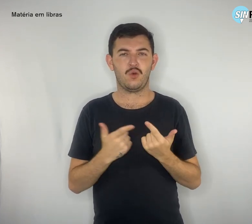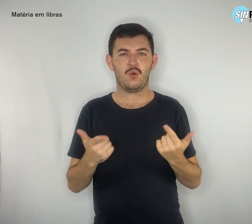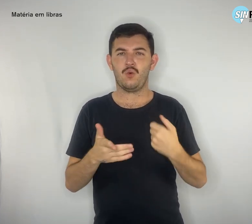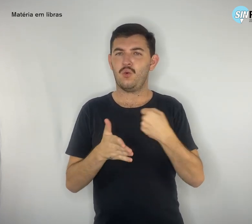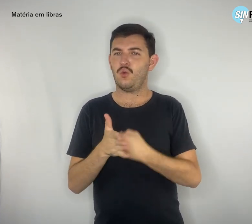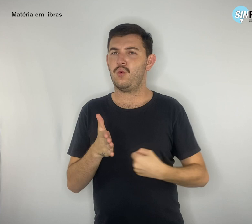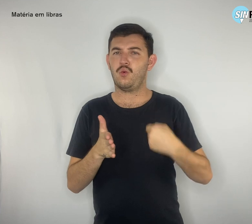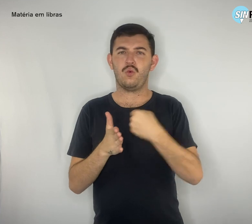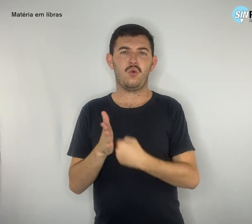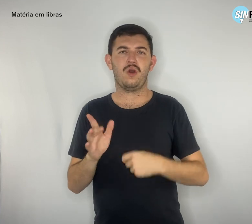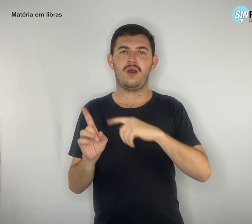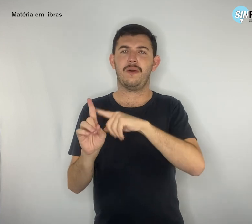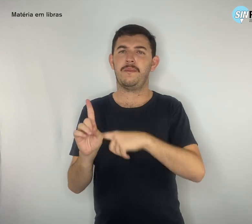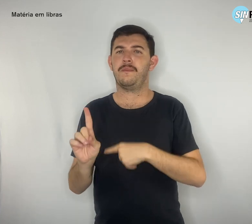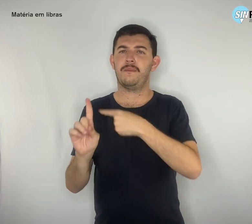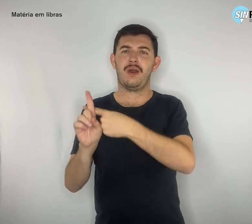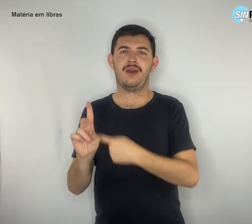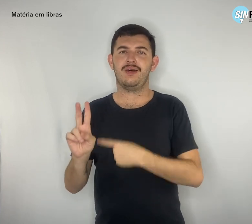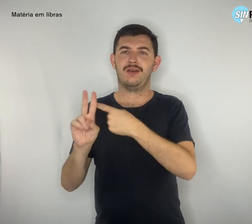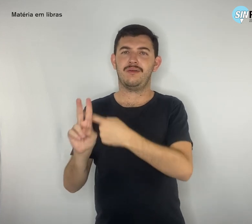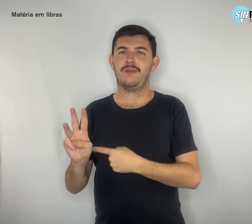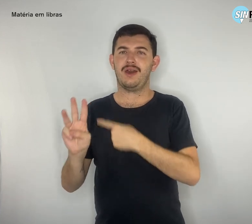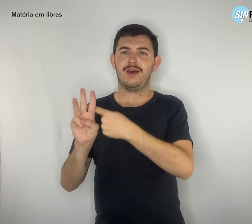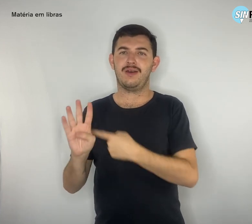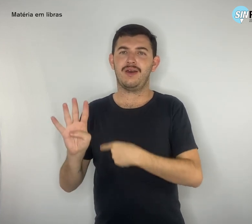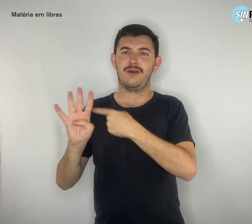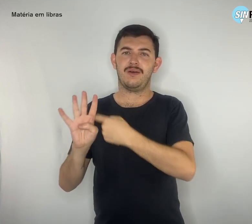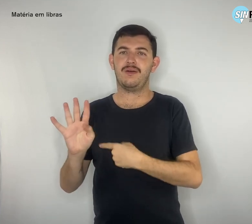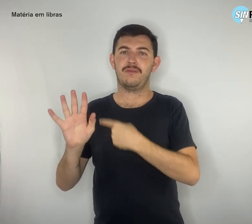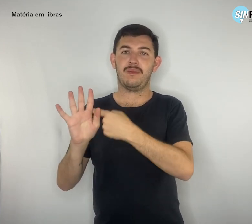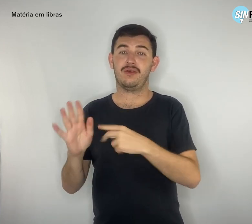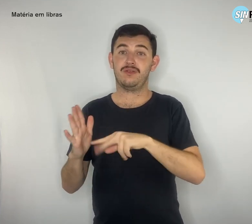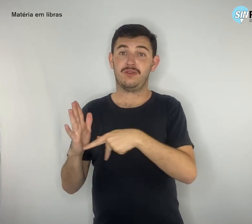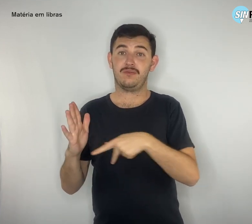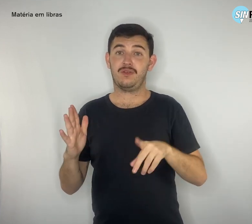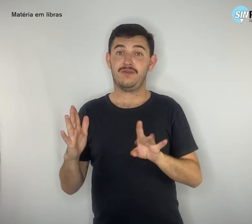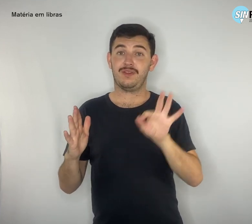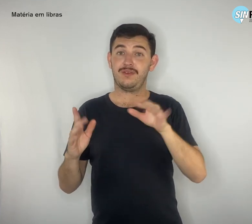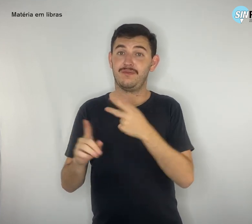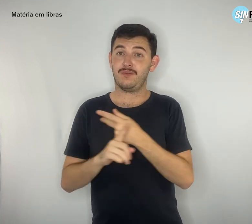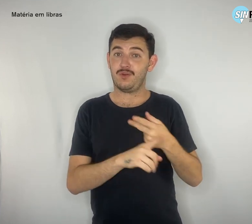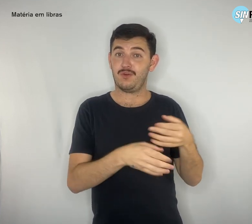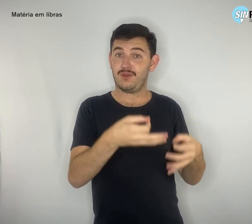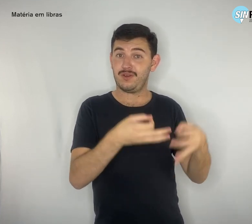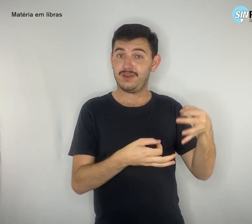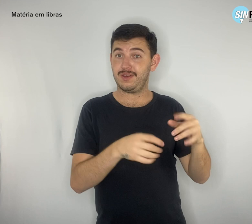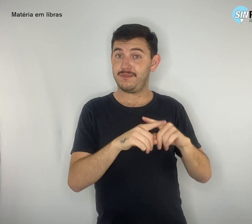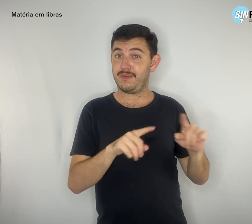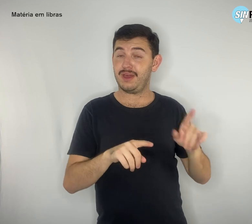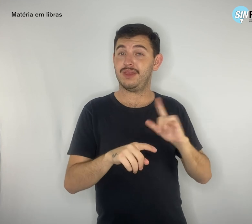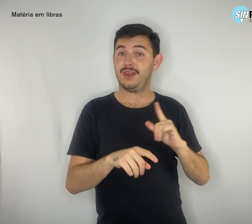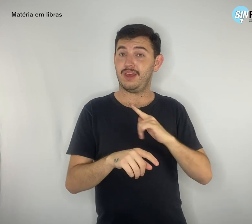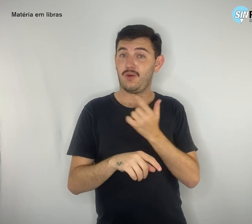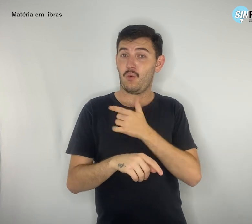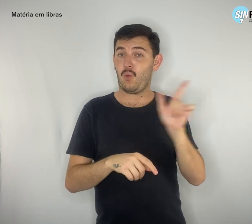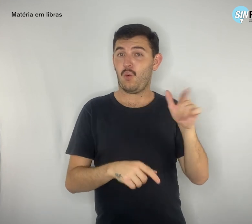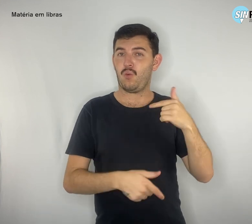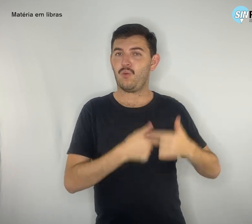de ação na justiça o DF realizou uma série de outras atividades para